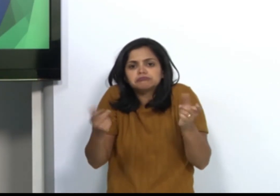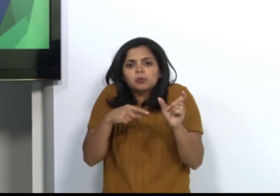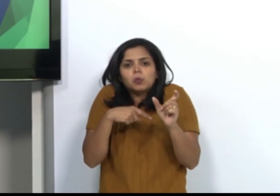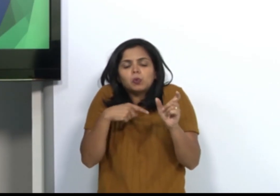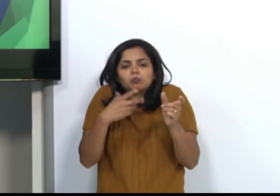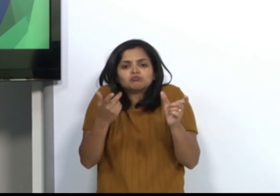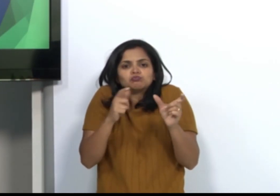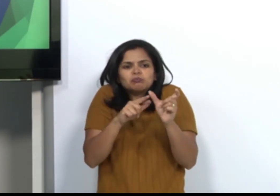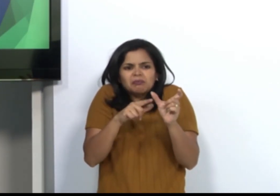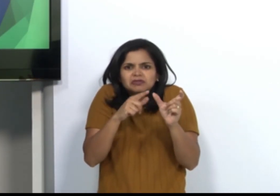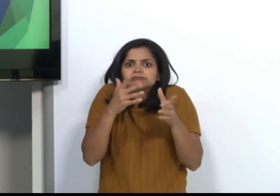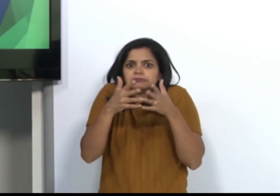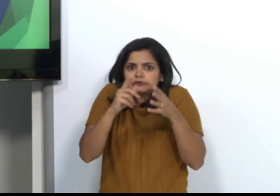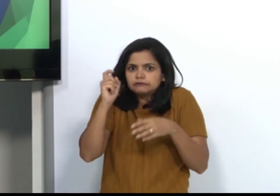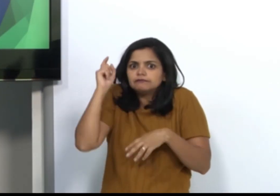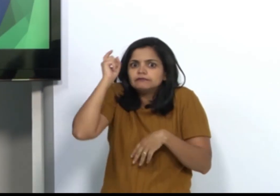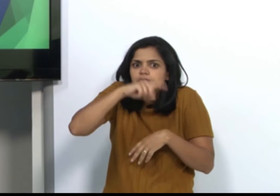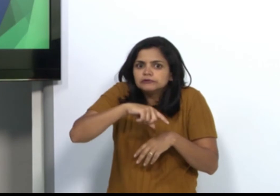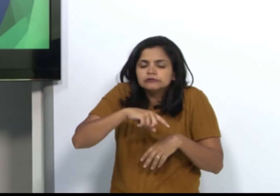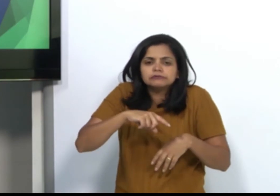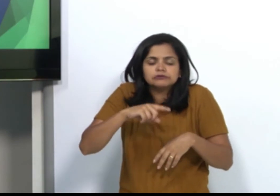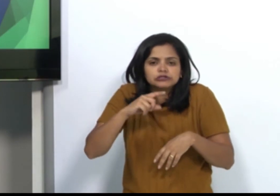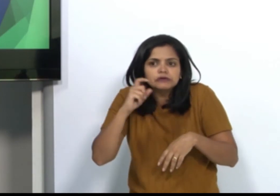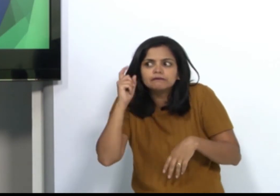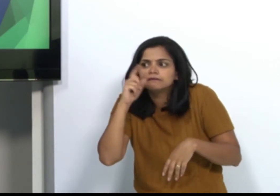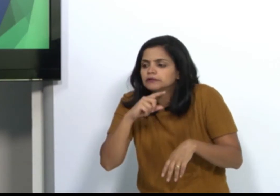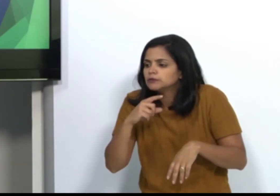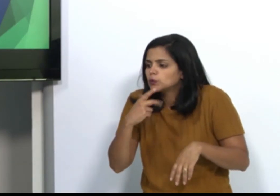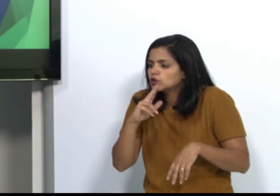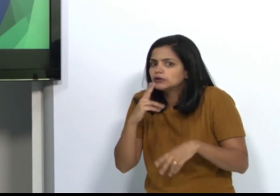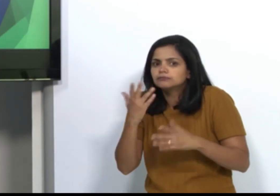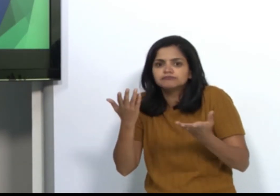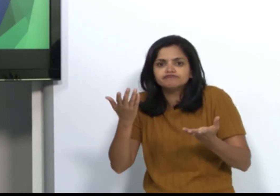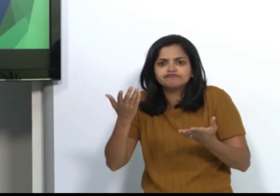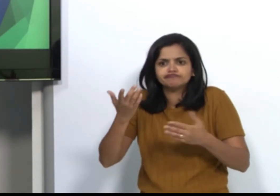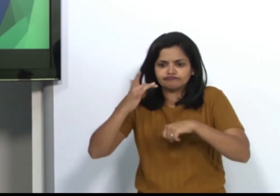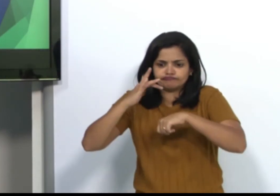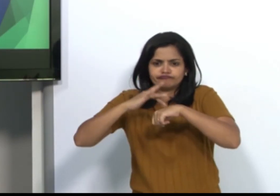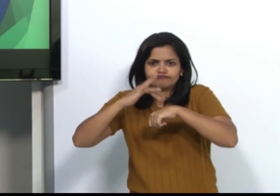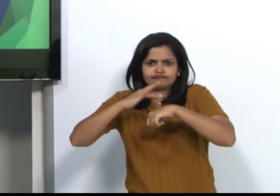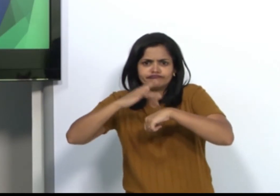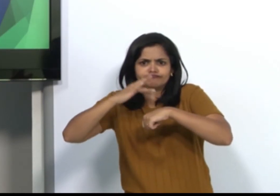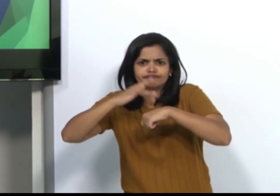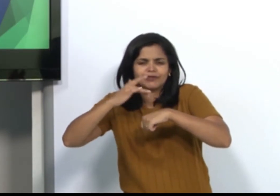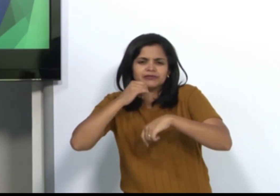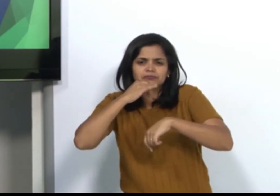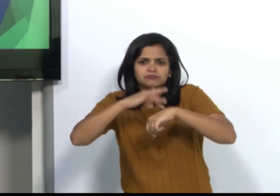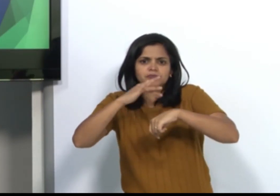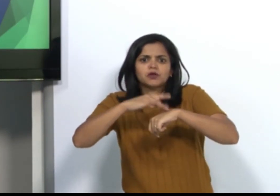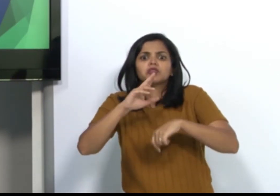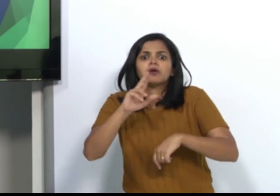E isso acontece. Se eu tenho dificuldade com isso, por exemplo, esse sinal. Eu sei o sinal, mas não sei a palavra, o que